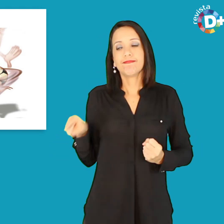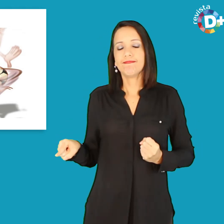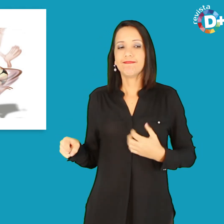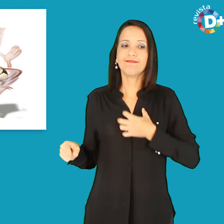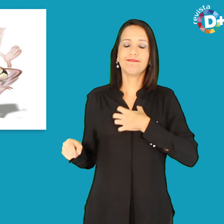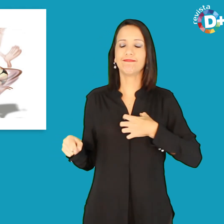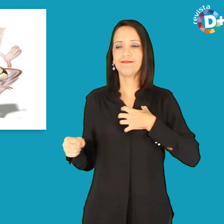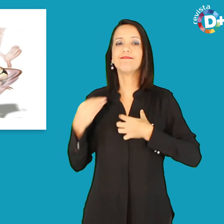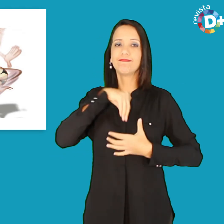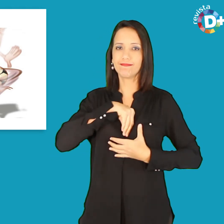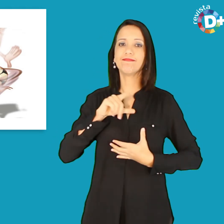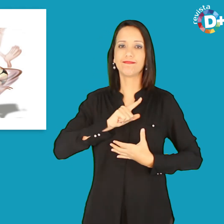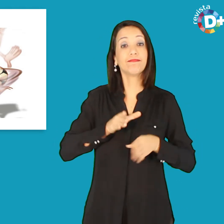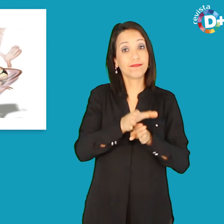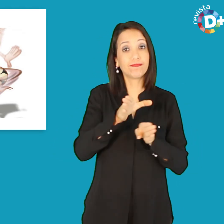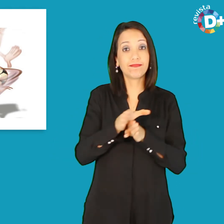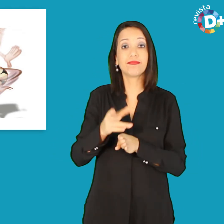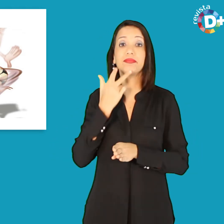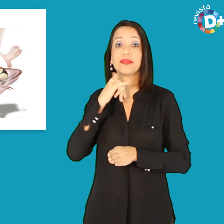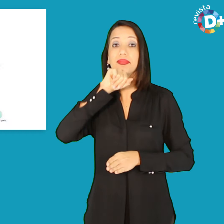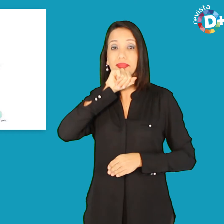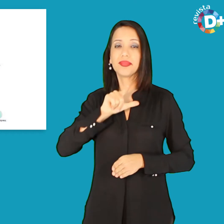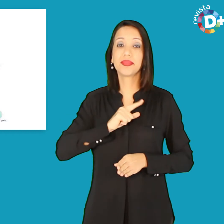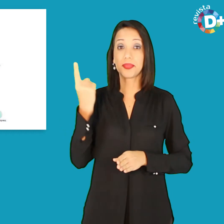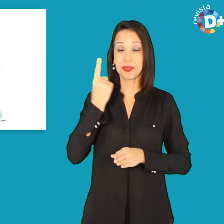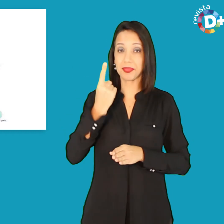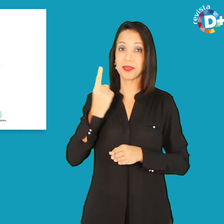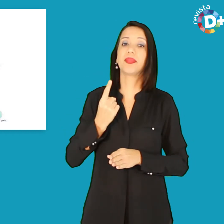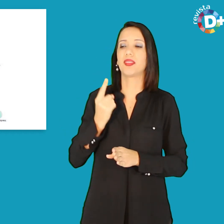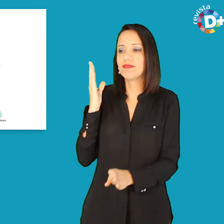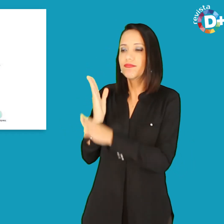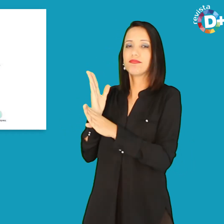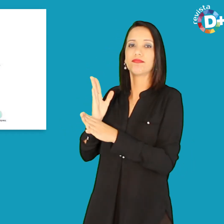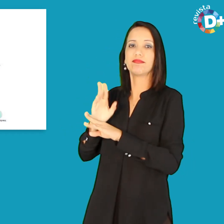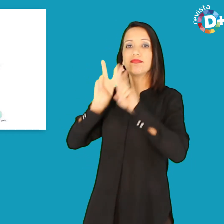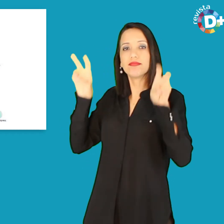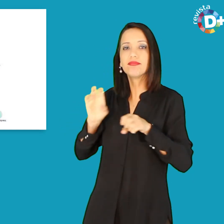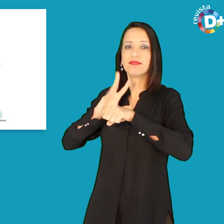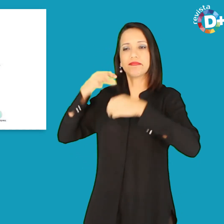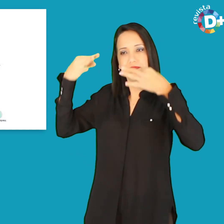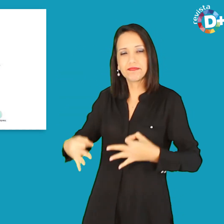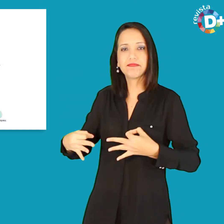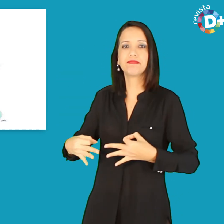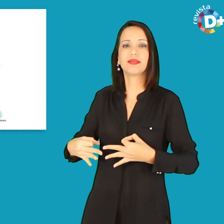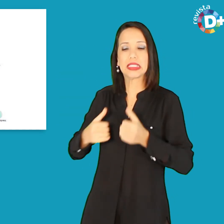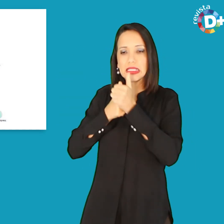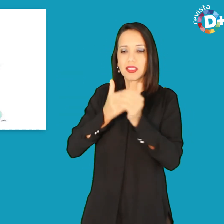Meu conselho aos pais é primeiro buscar o diagnóstico correto e seguir, com confiança, o tratamento proposto. E além